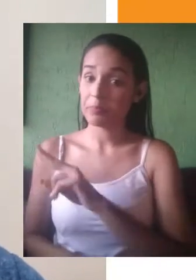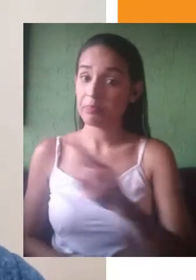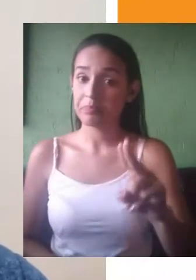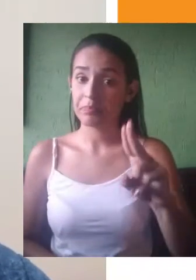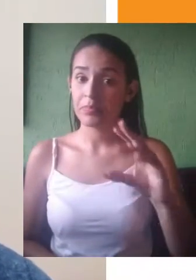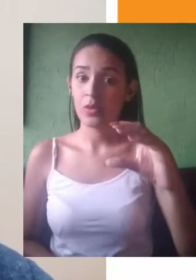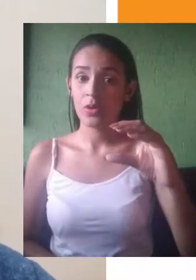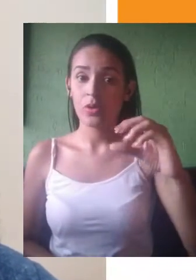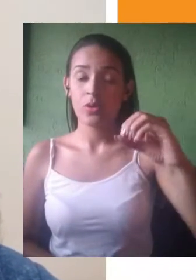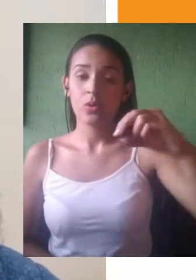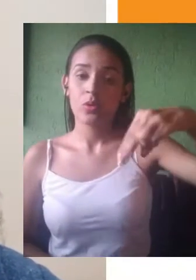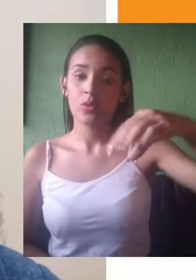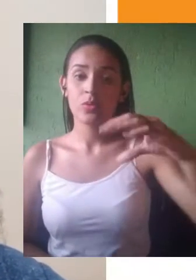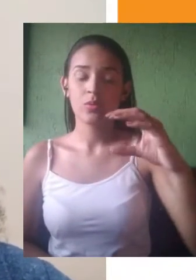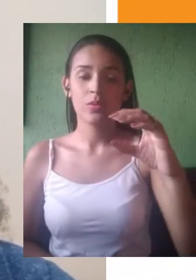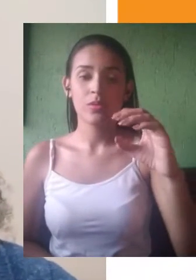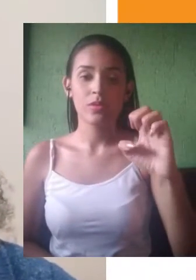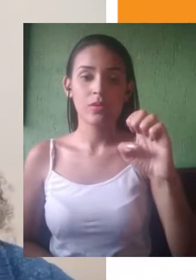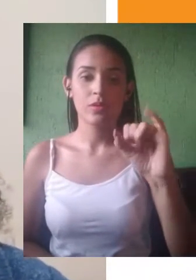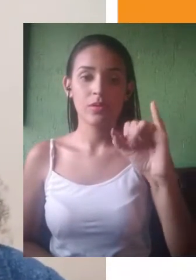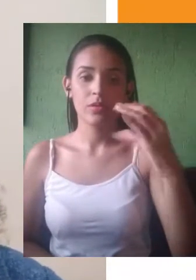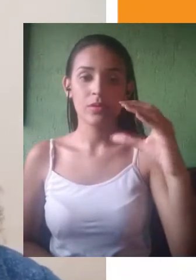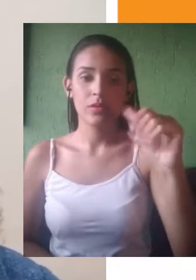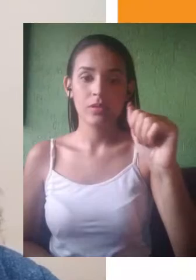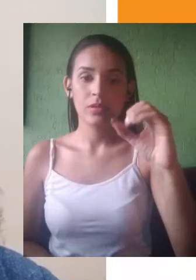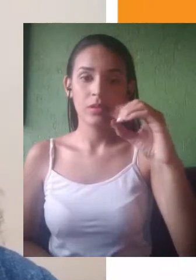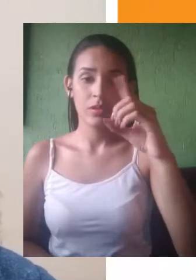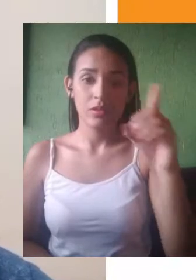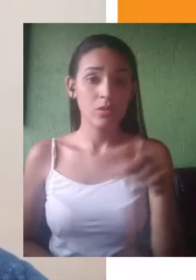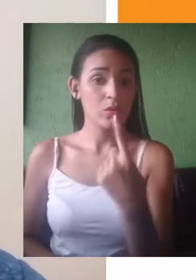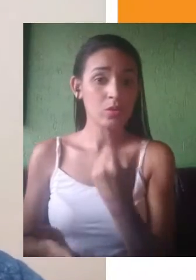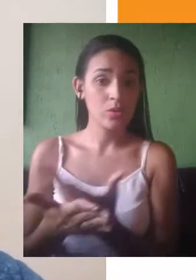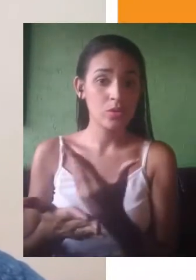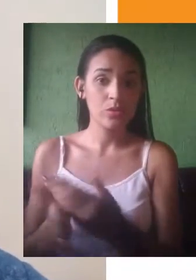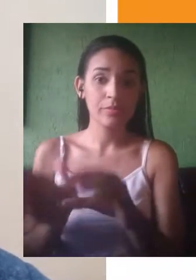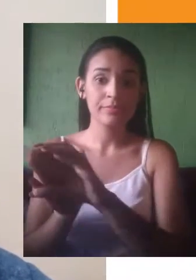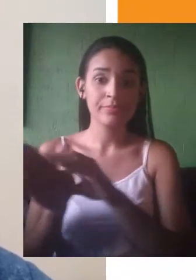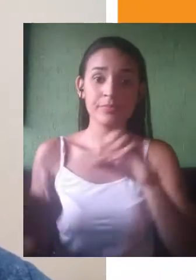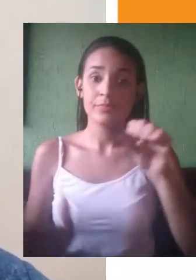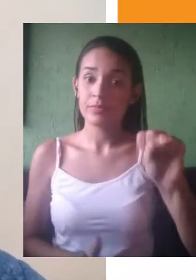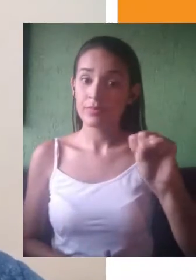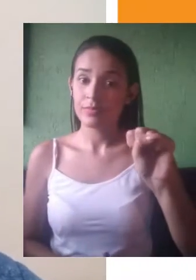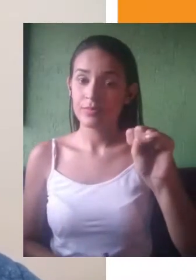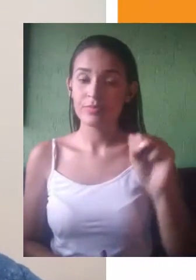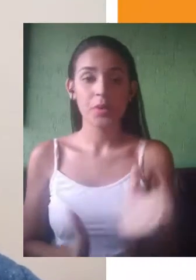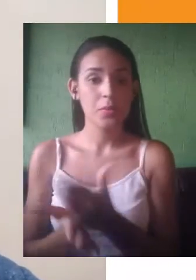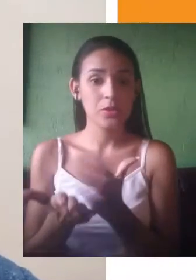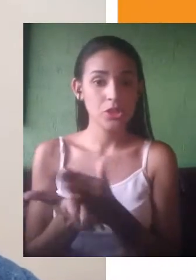e estou muito feliz de estar aqui de novo com vocês para falar sobre o capítulo 8 da nossa apostila de redação, revisão de textos e identificação de